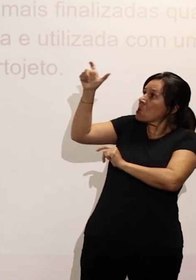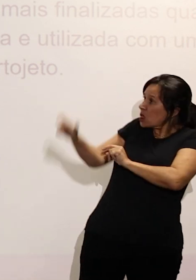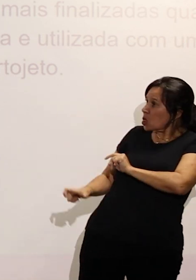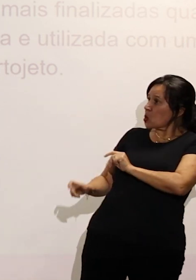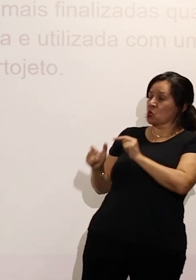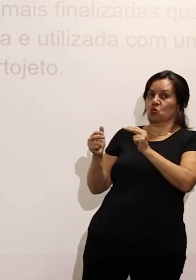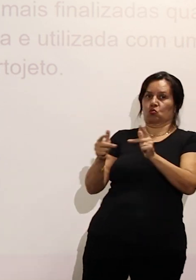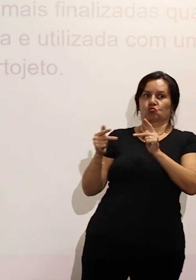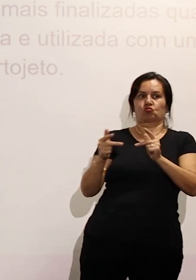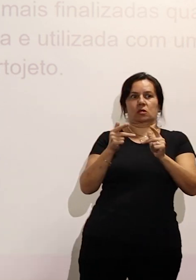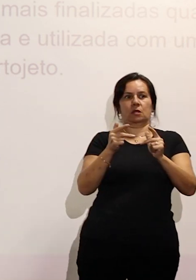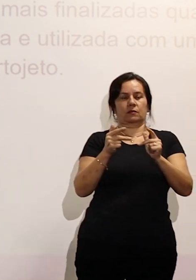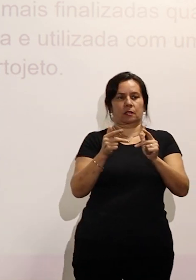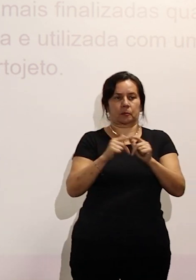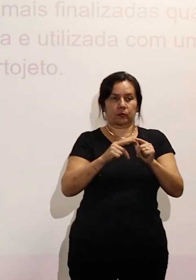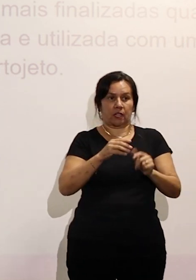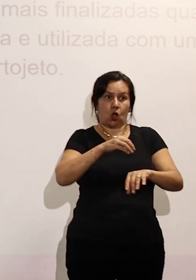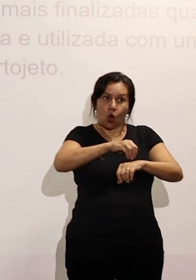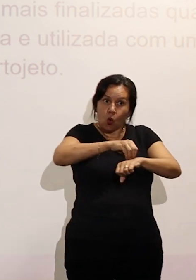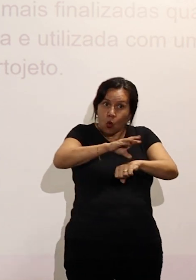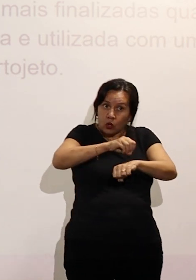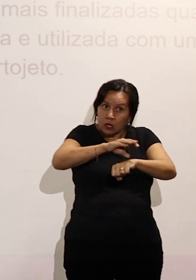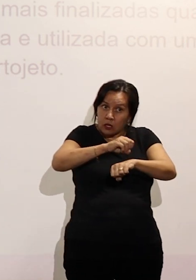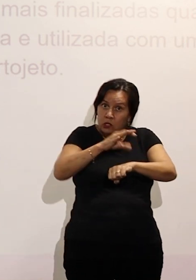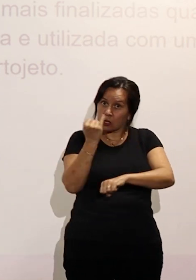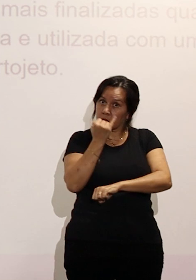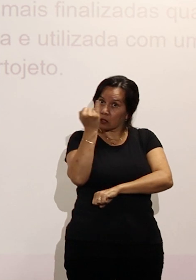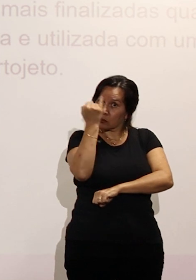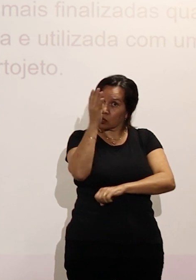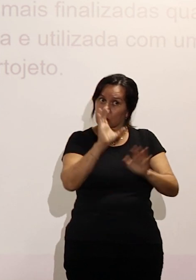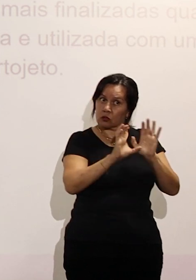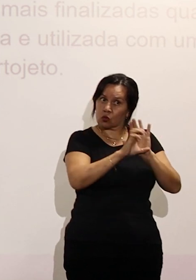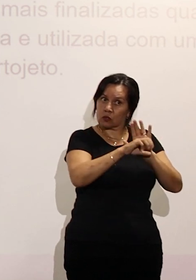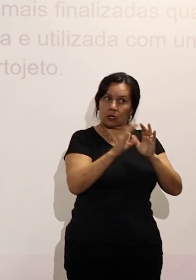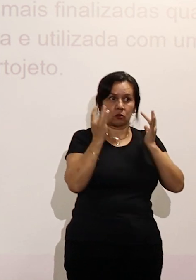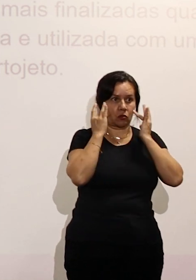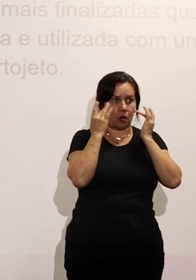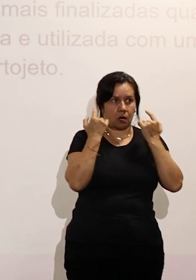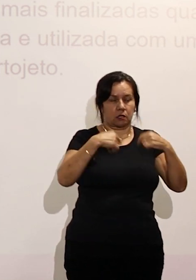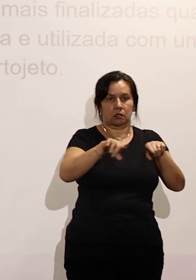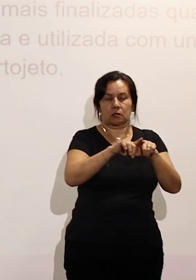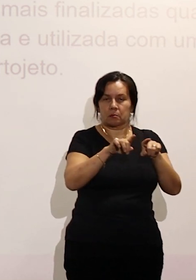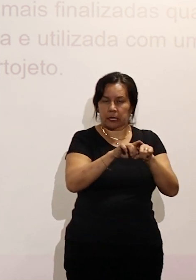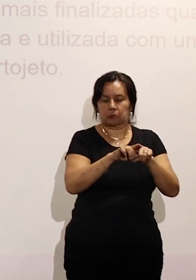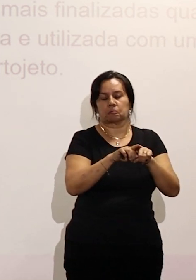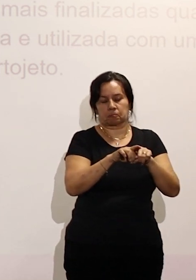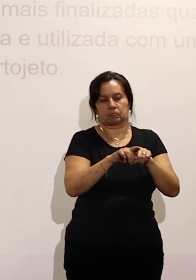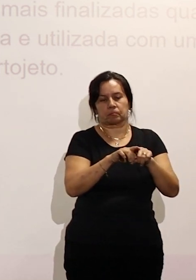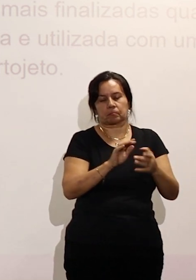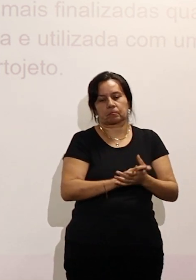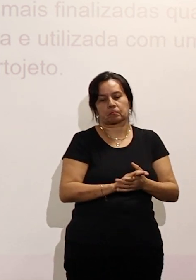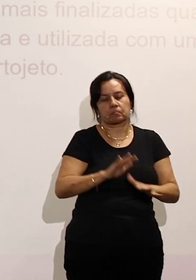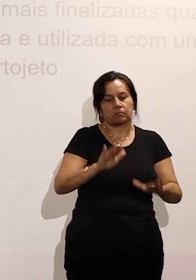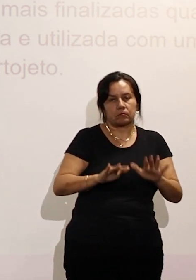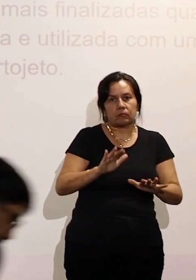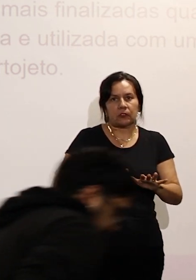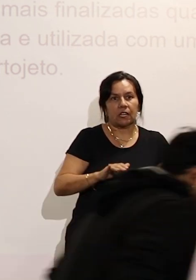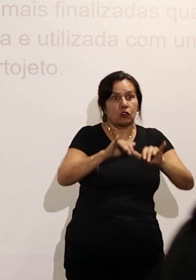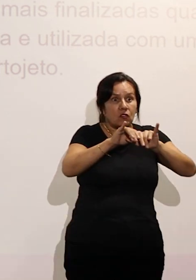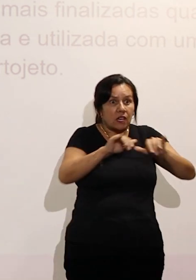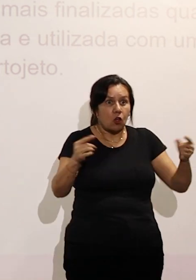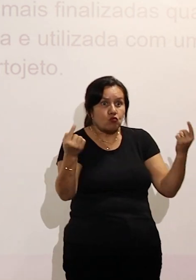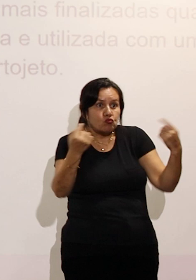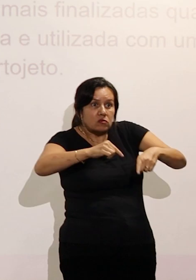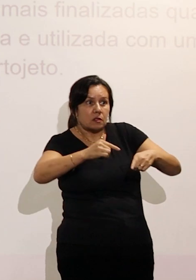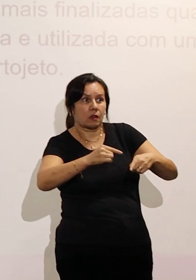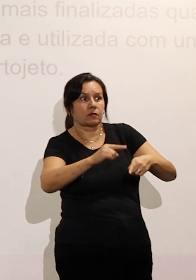vendo. Outra dica muito importante sobre concept art é que, assim como eu falei da questão do